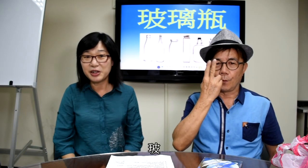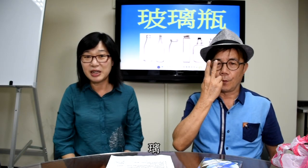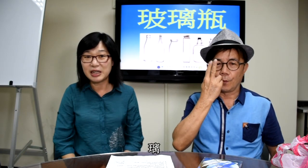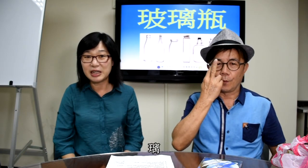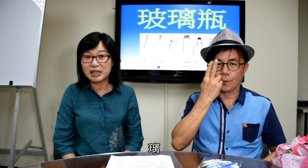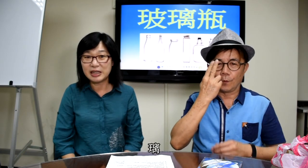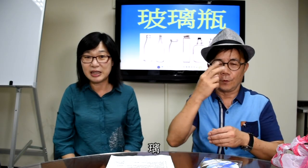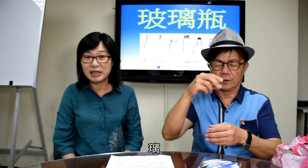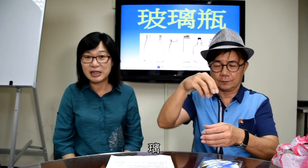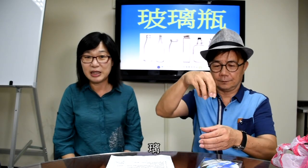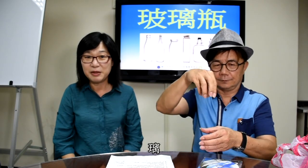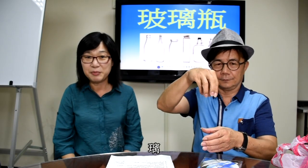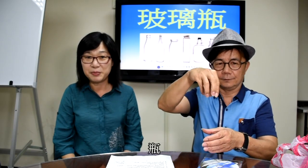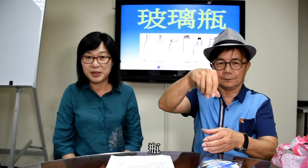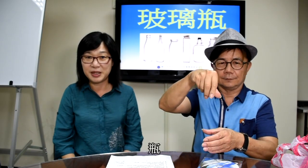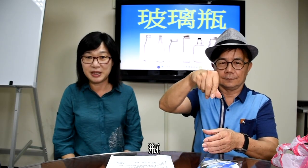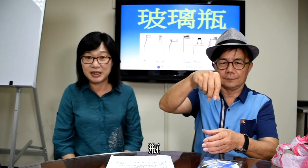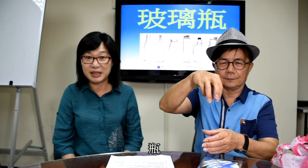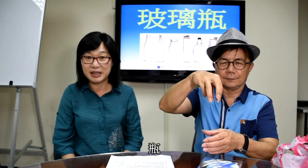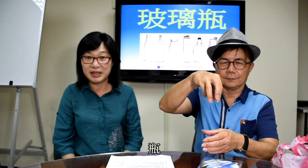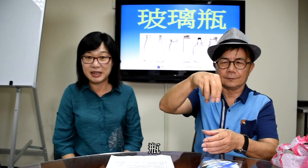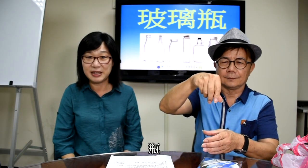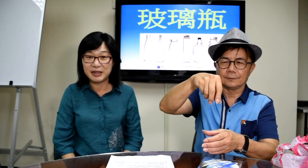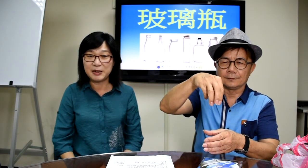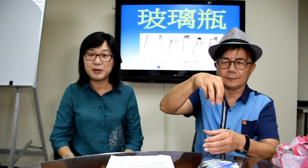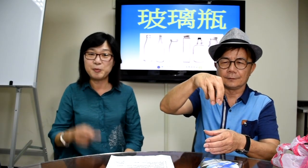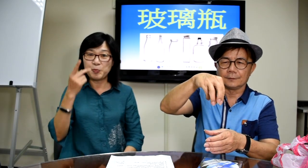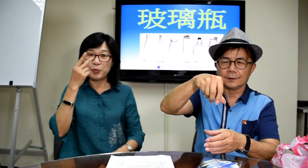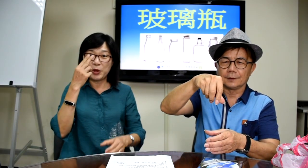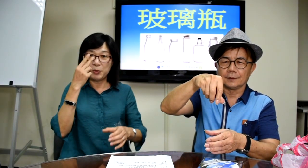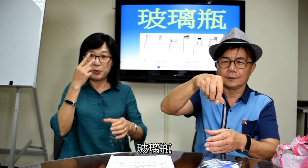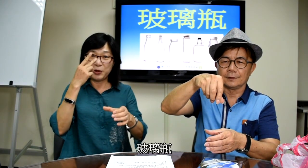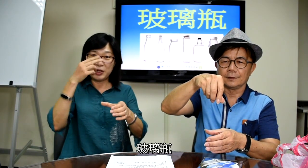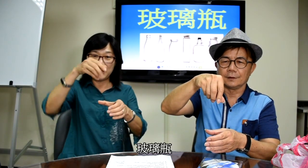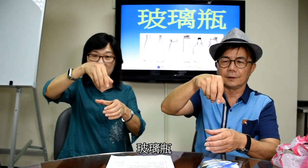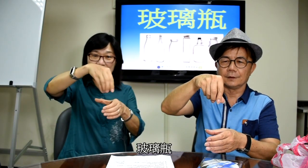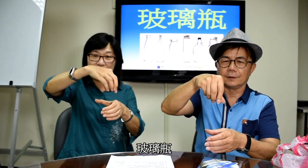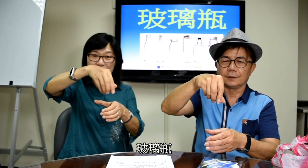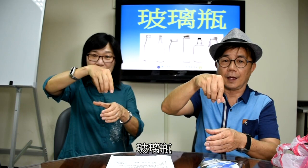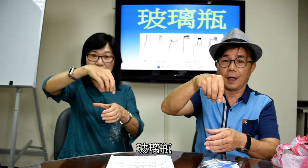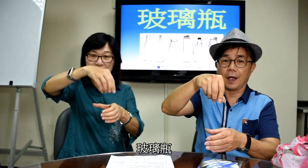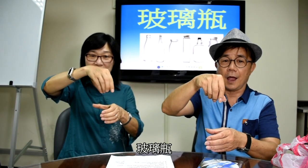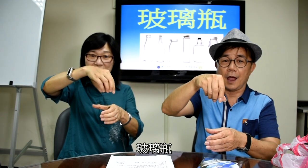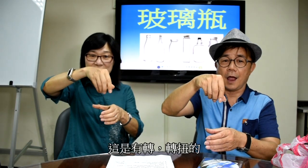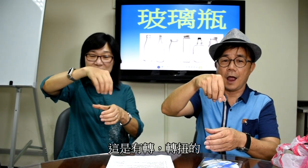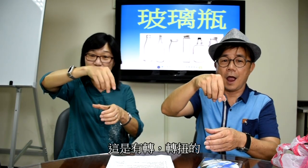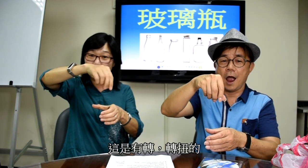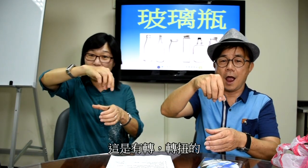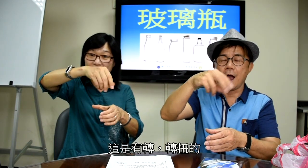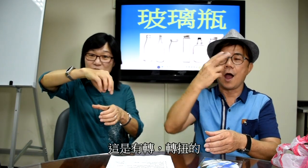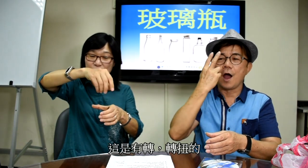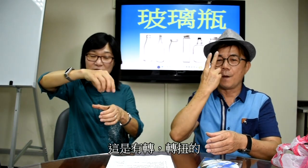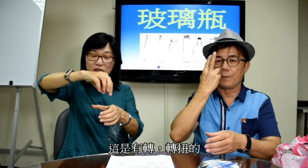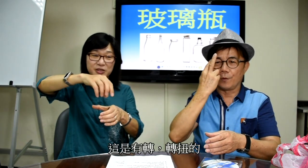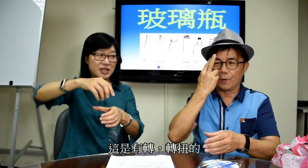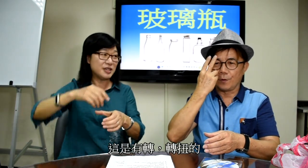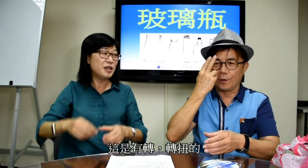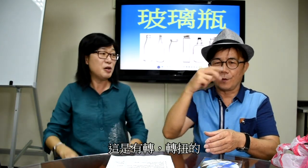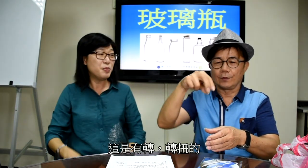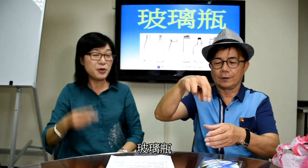璃瓶，玻璃瓶。 瓶，这是有转流的，玻